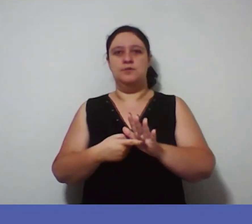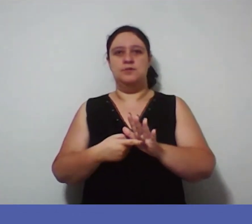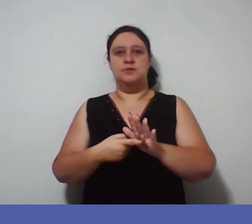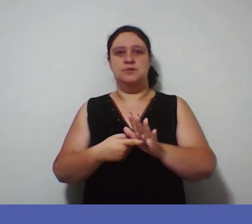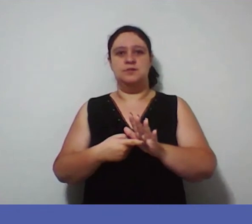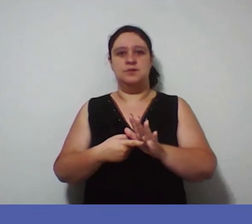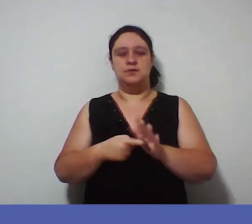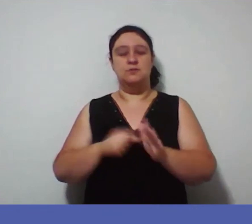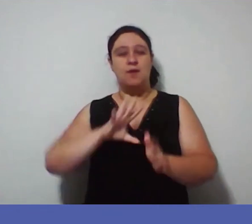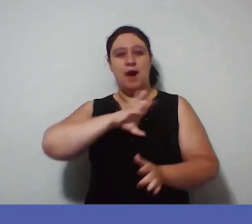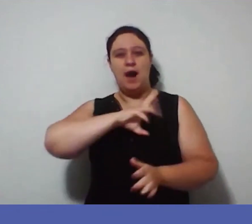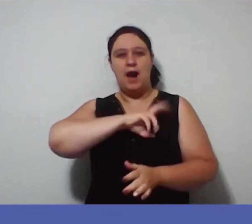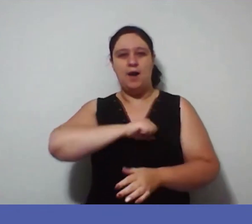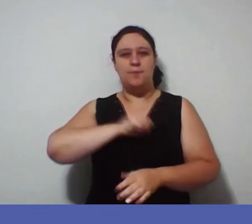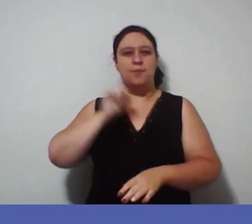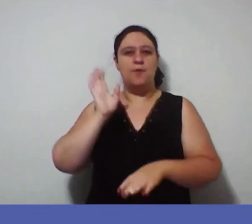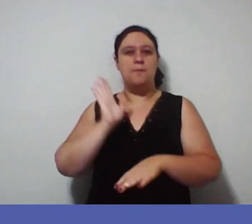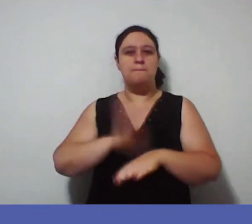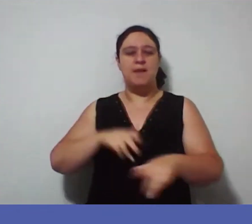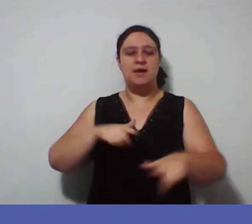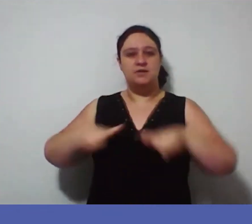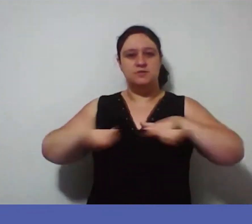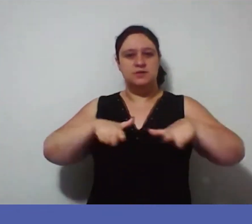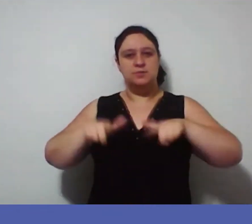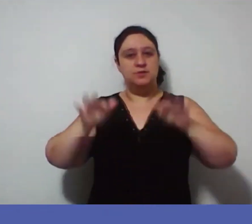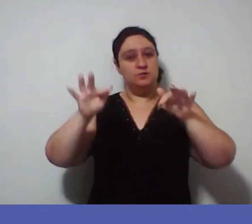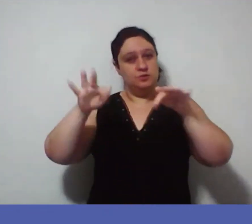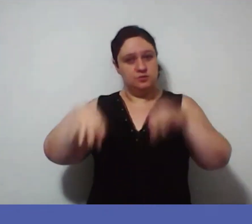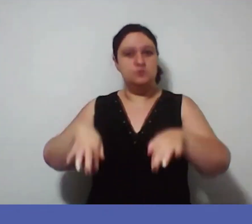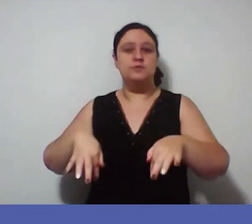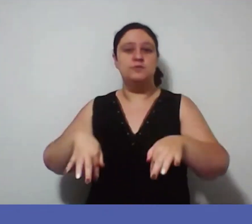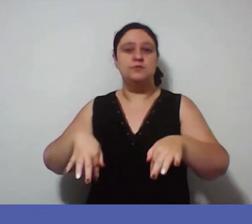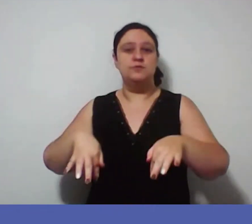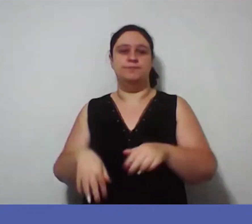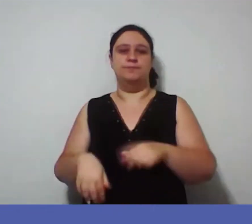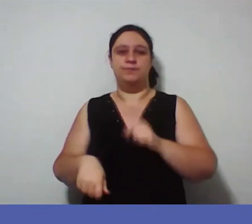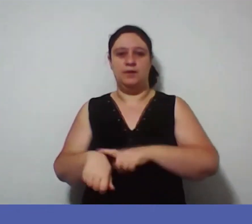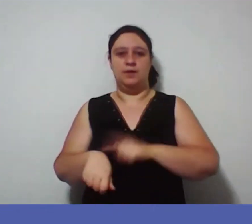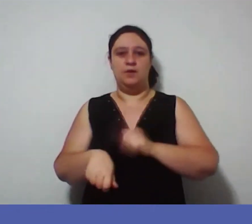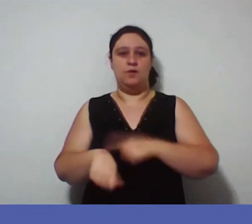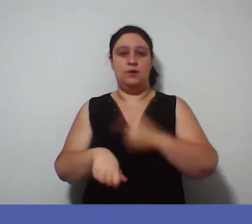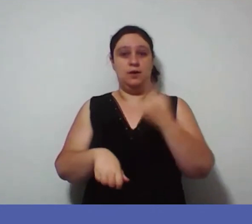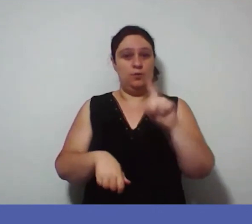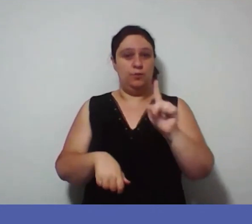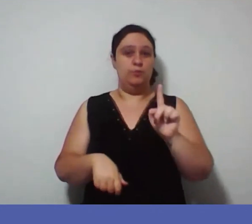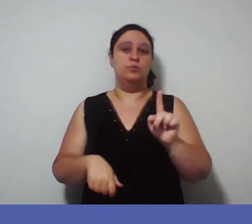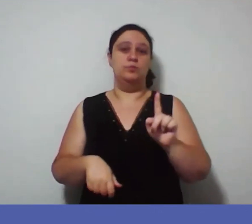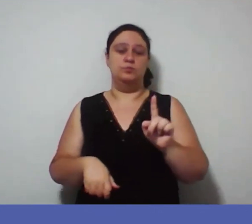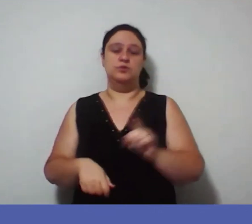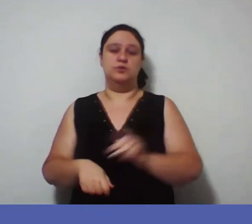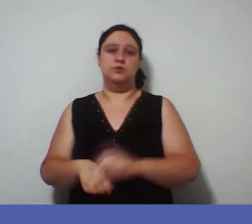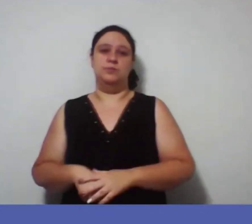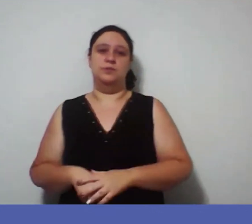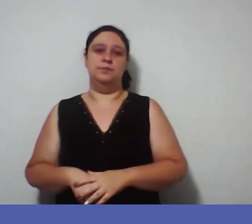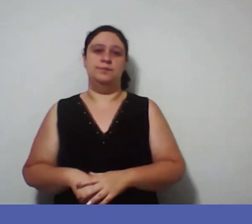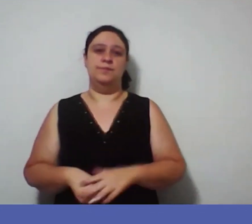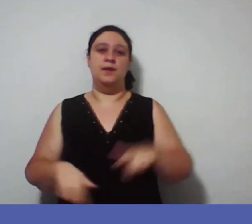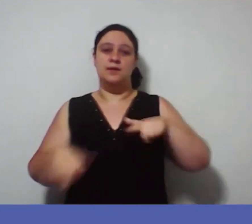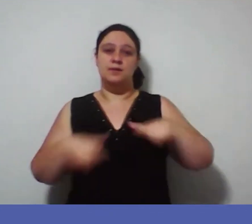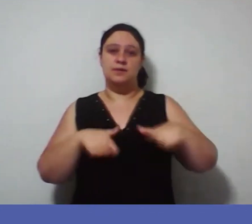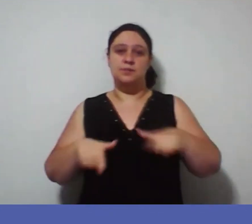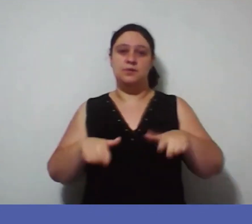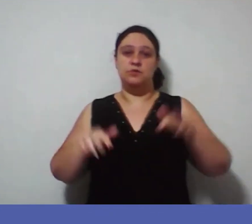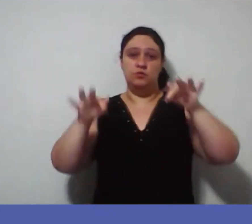estou chamando os trabalhadores da última hora, eu estou chamando dos trabalhadores do final da era